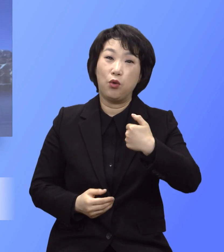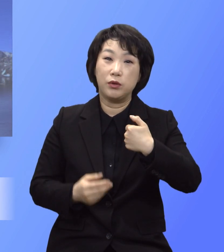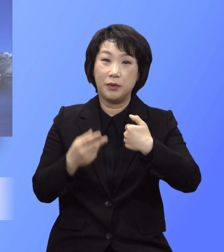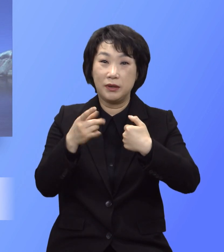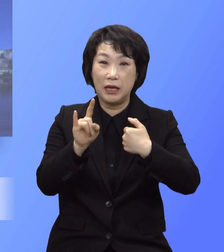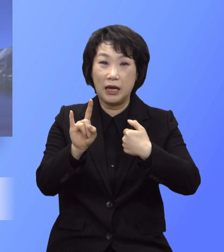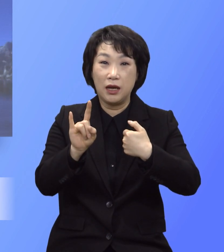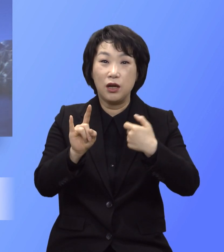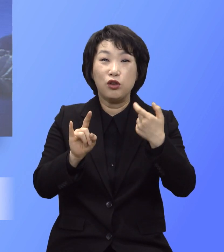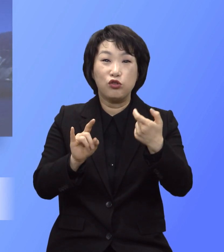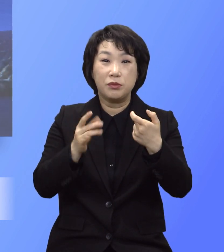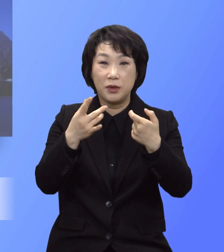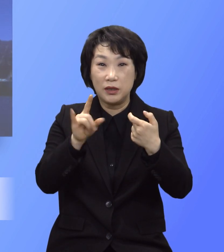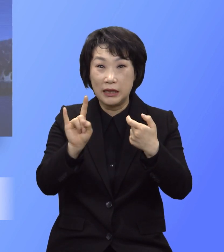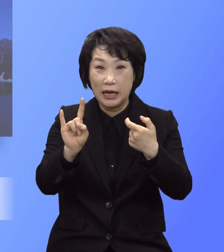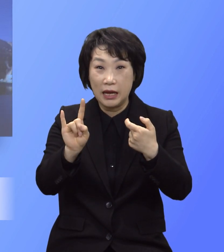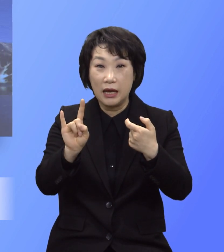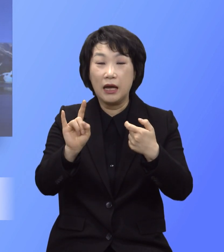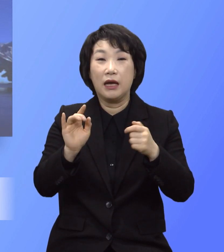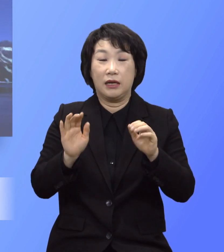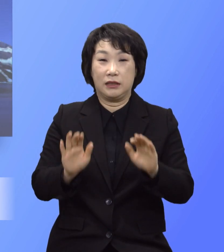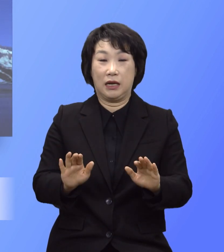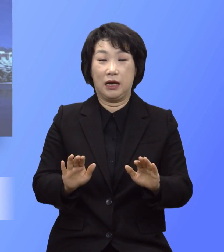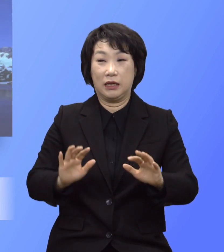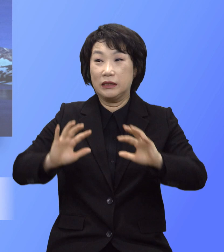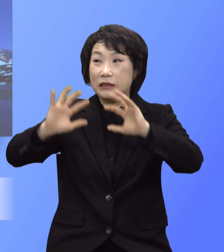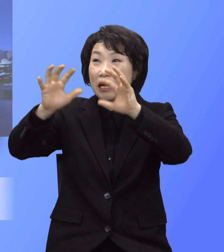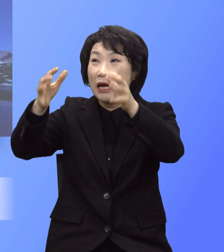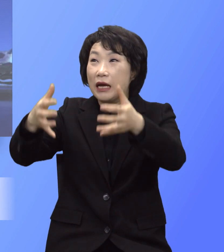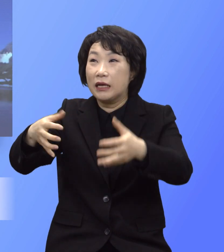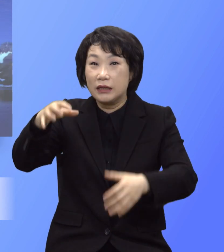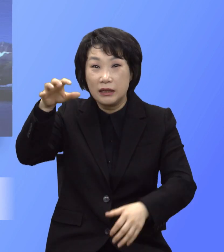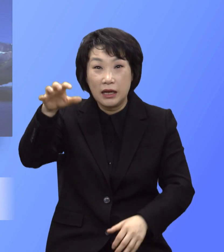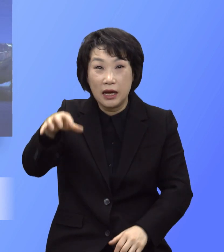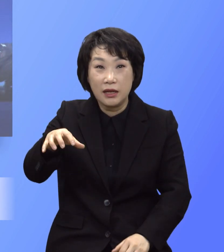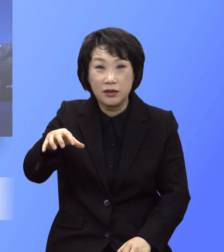1950년대, 60년대만 해도 전 세계에서